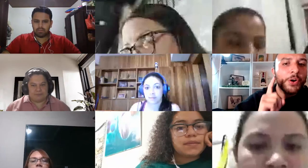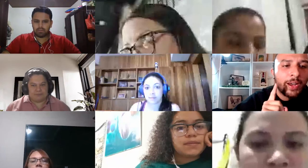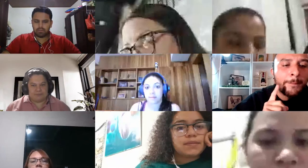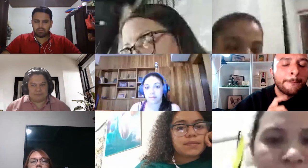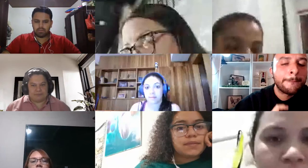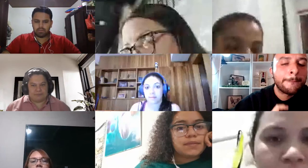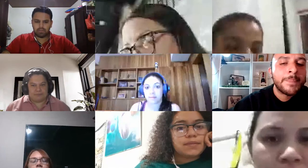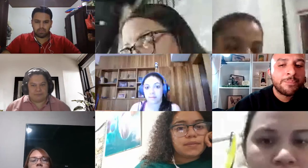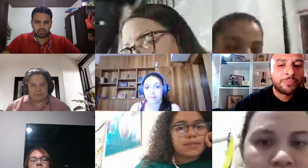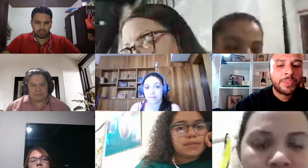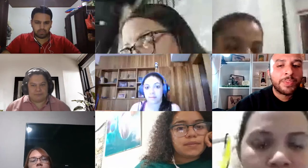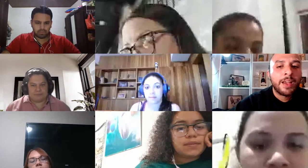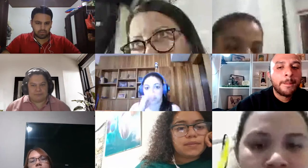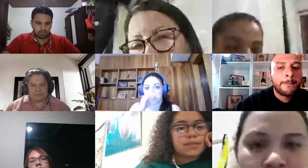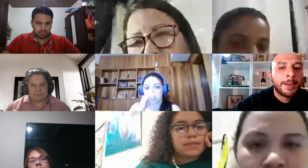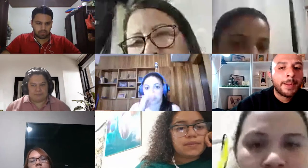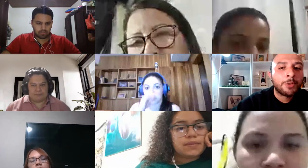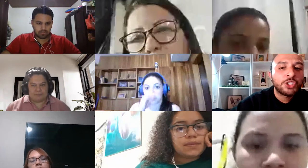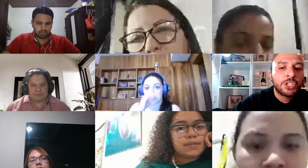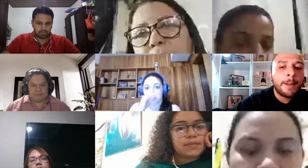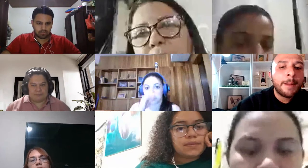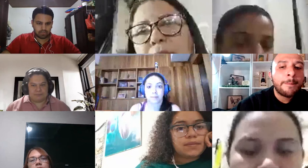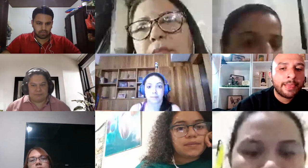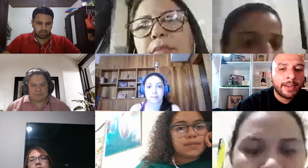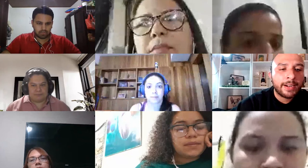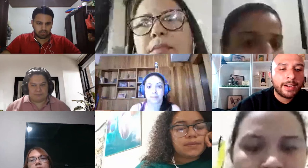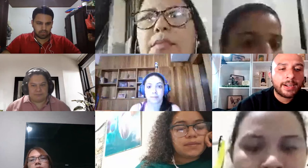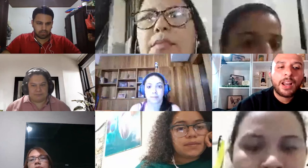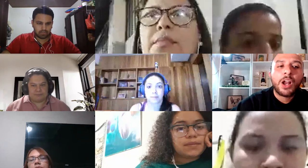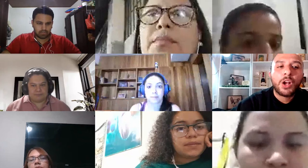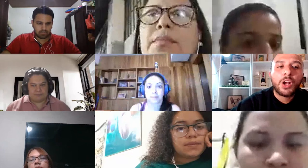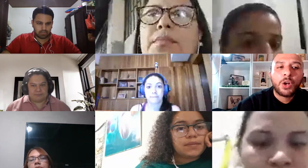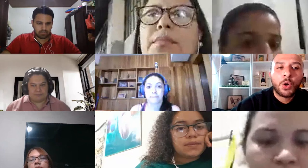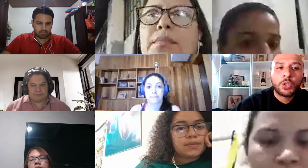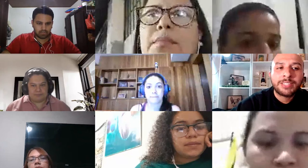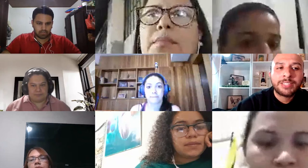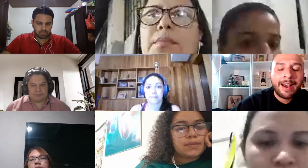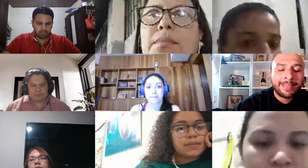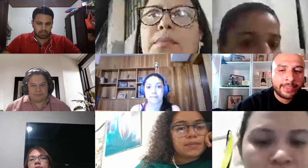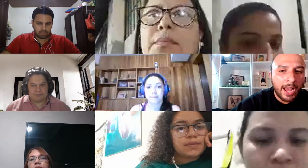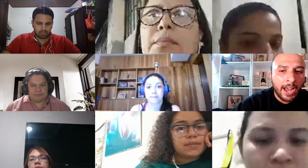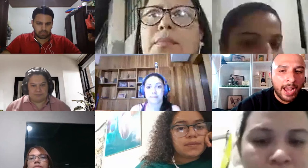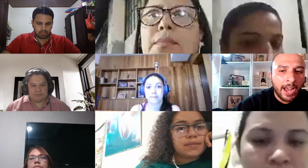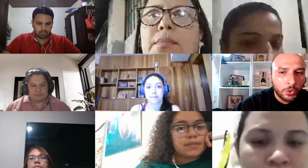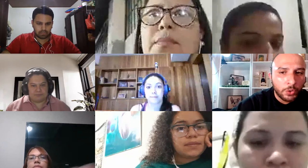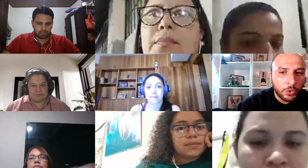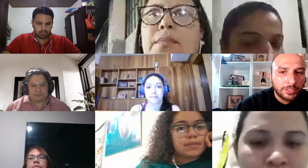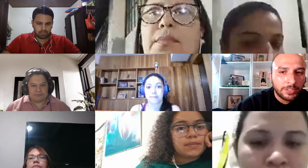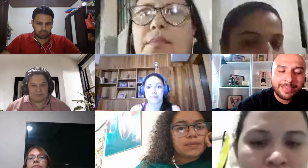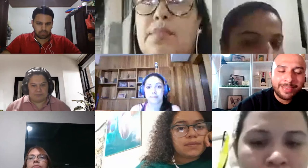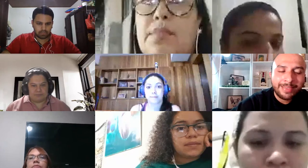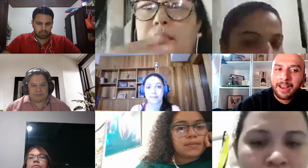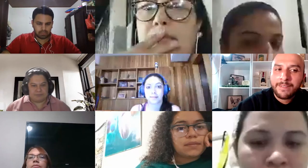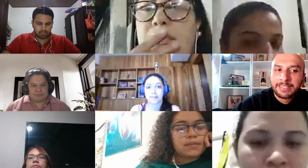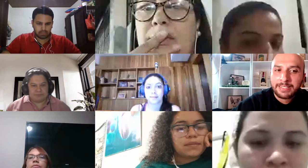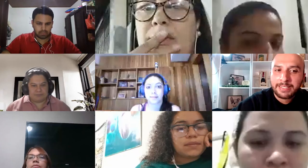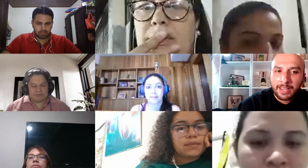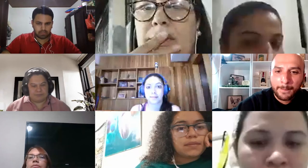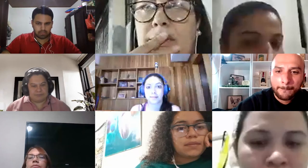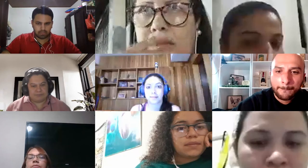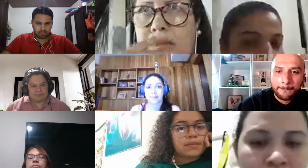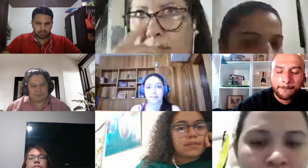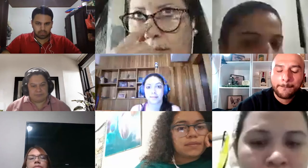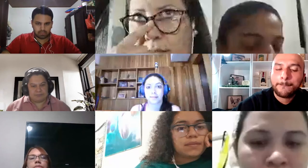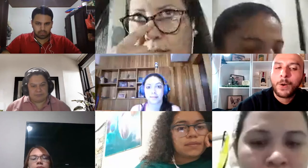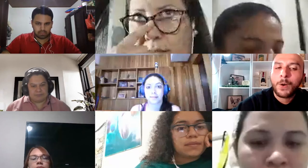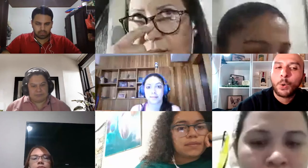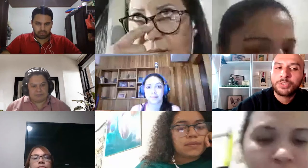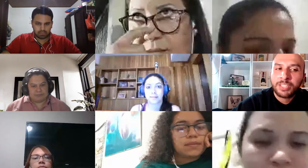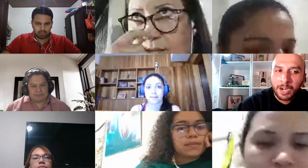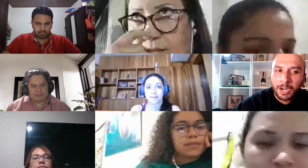Ahora vamos a aprender los atajos de la ABT.